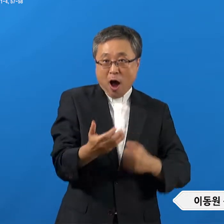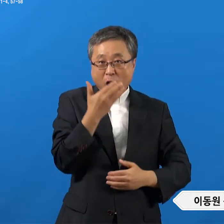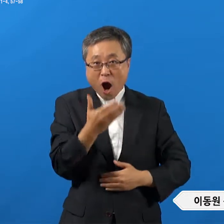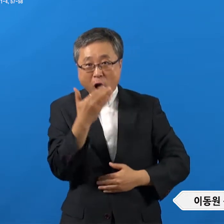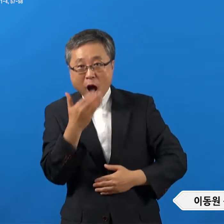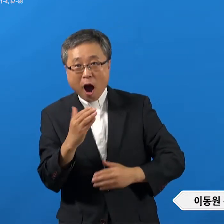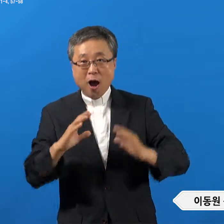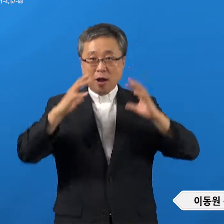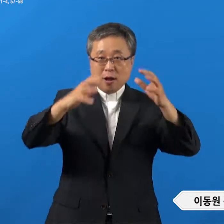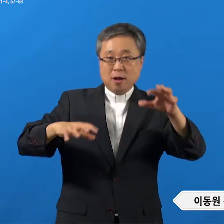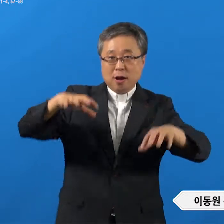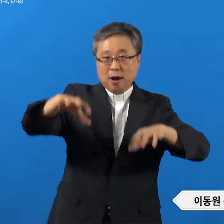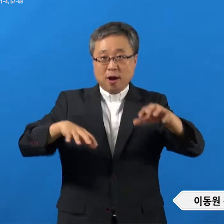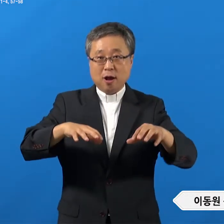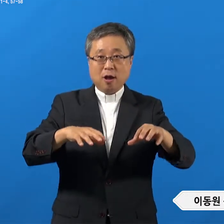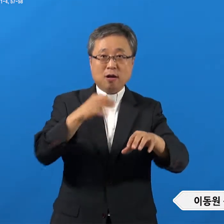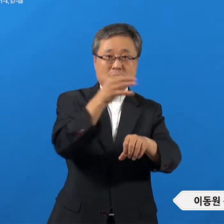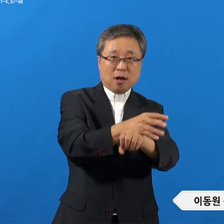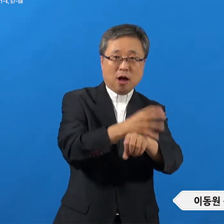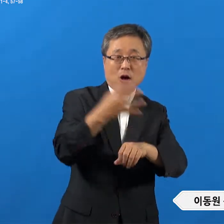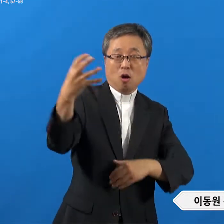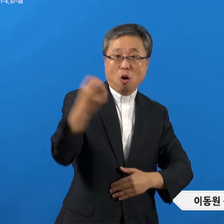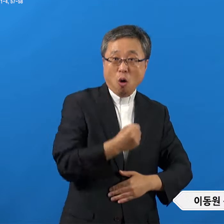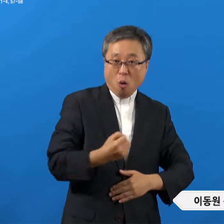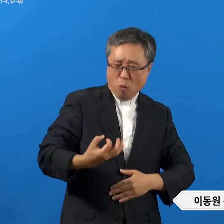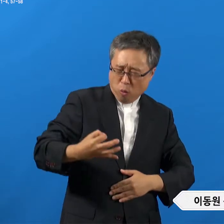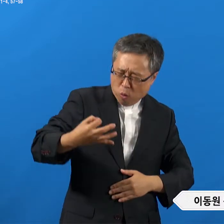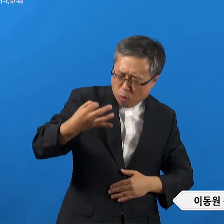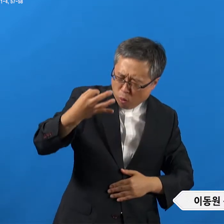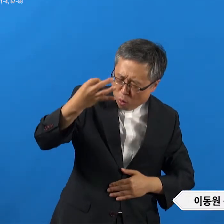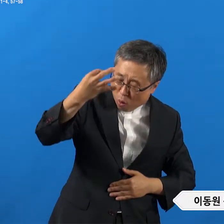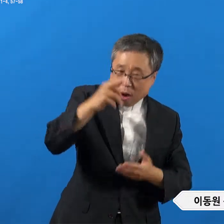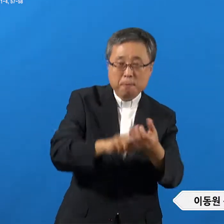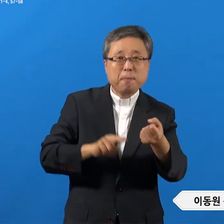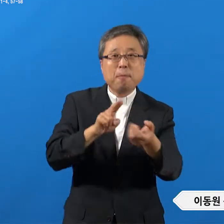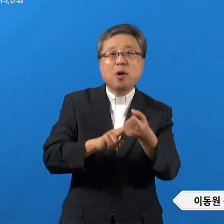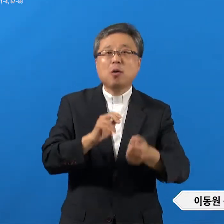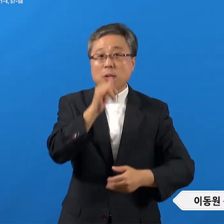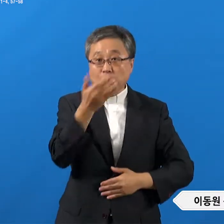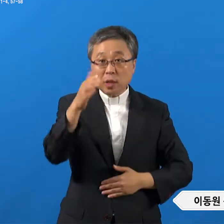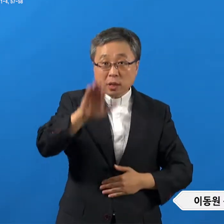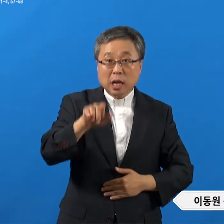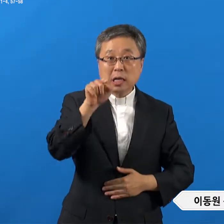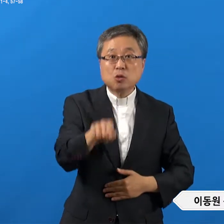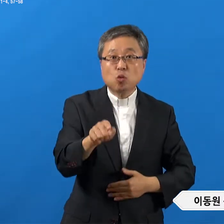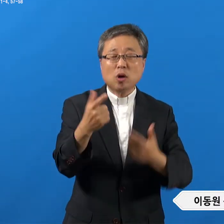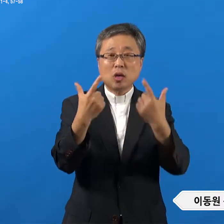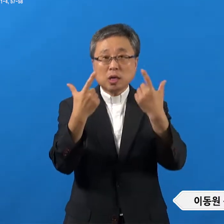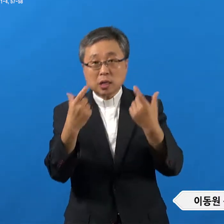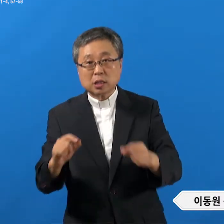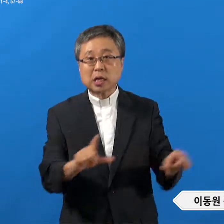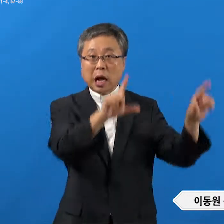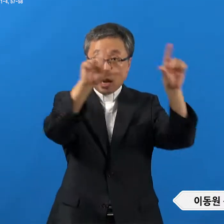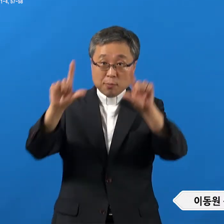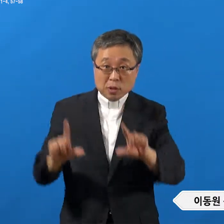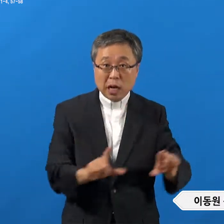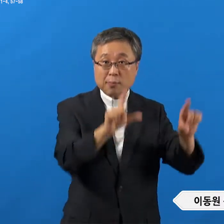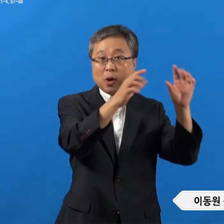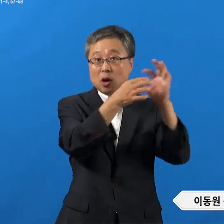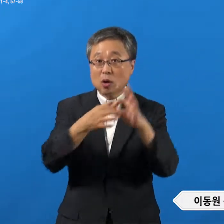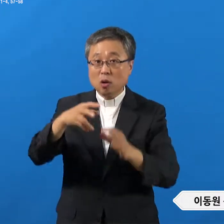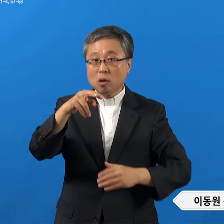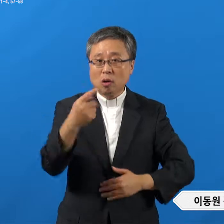건강식품들을 전 세계에서 수입하여 고가로 거래하고 있었습니다. 그러나 이런 삶을